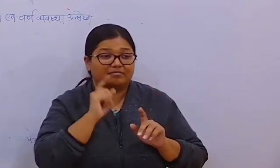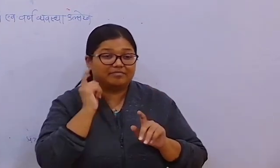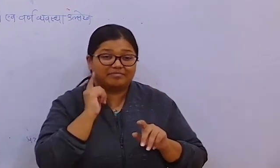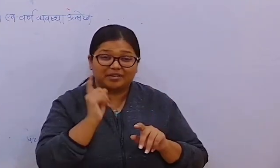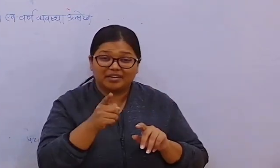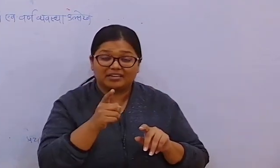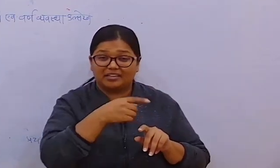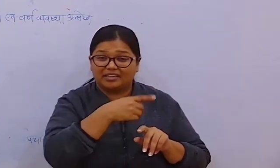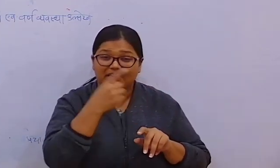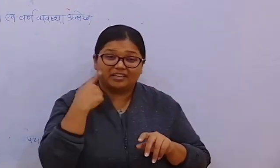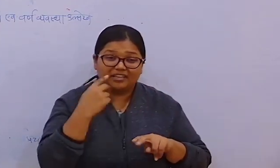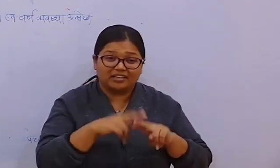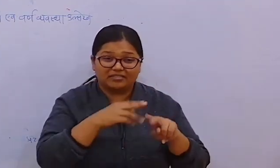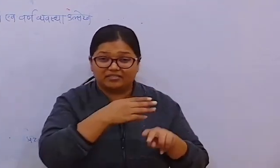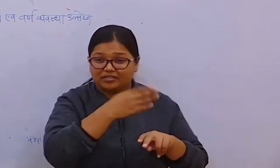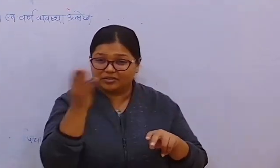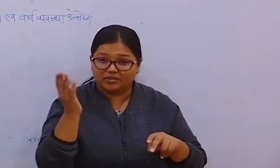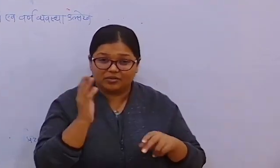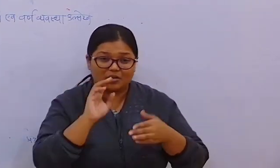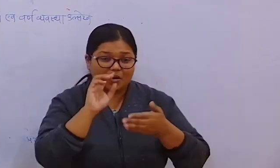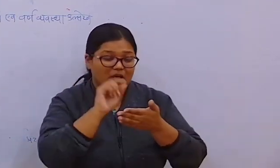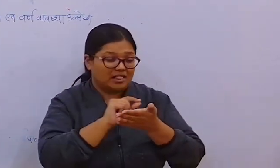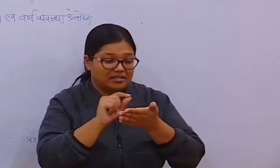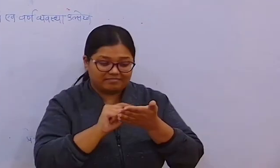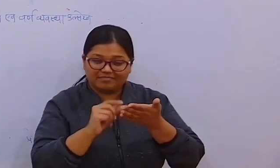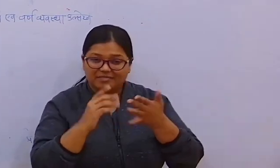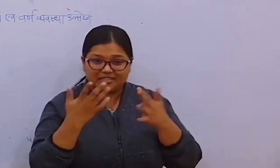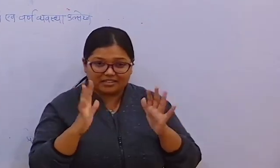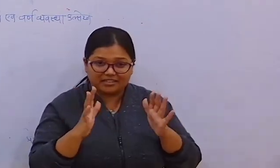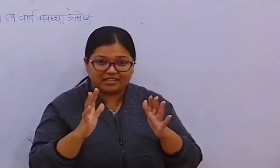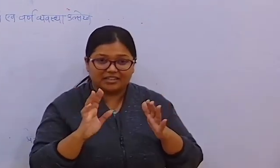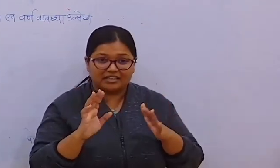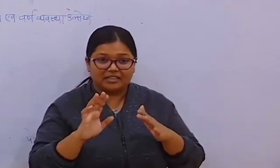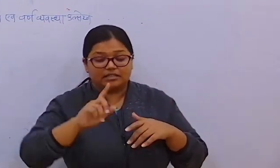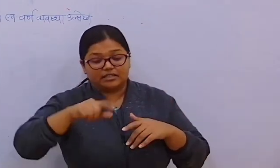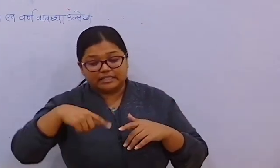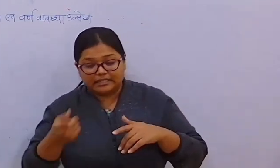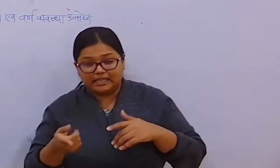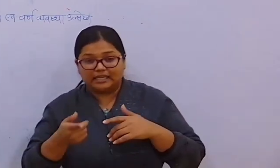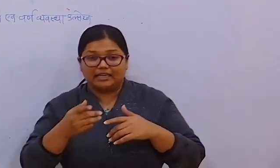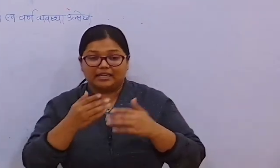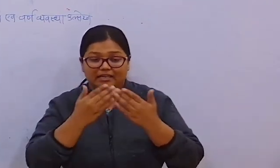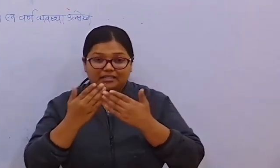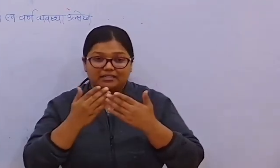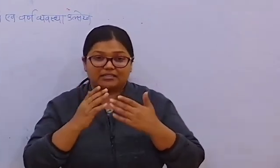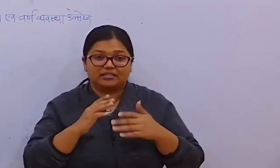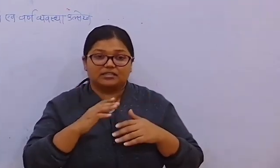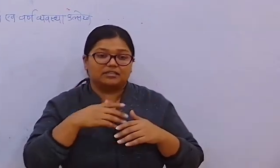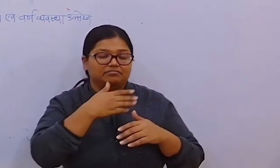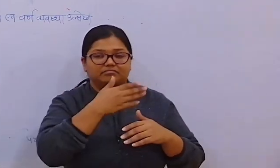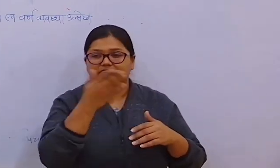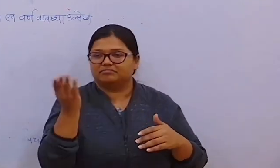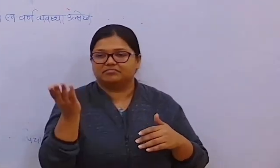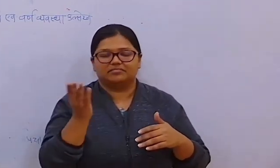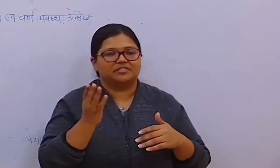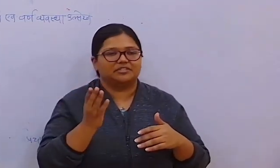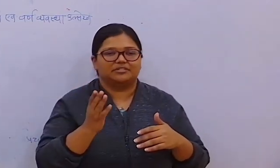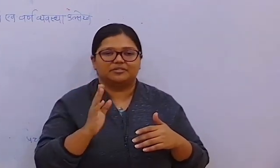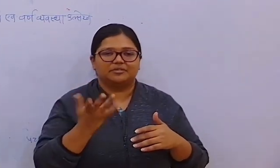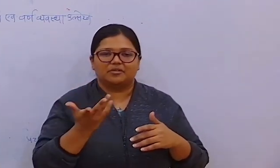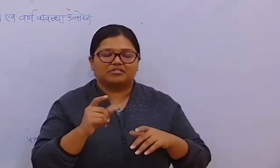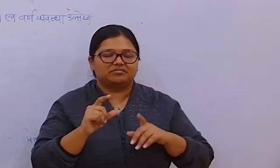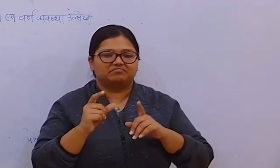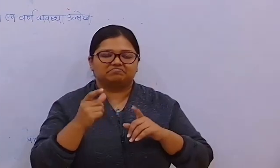चलो एग्जाम में बैठेंगे और आप इन पढ़ाए हुए चीज़ों में से 5 भी एक्स्ट्रा क्वेश्चन अटैम्प्ट करेंगे तो आपके सेलेक्ट होने के चांस बढ़ सकते